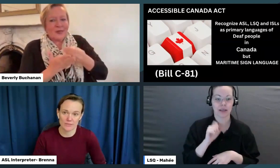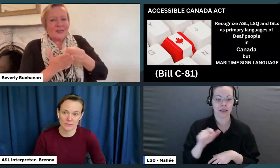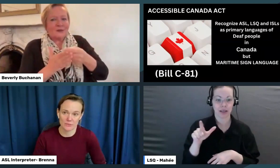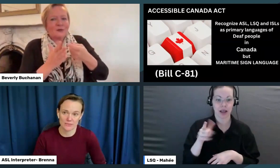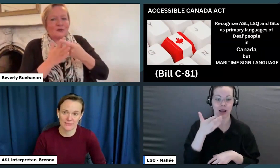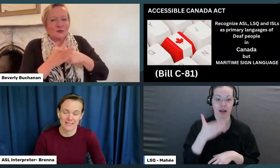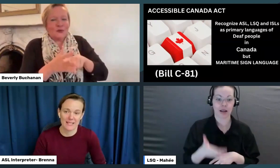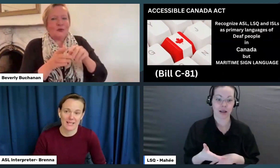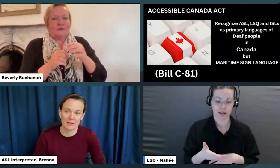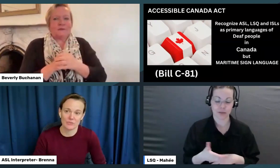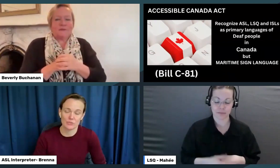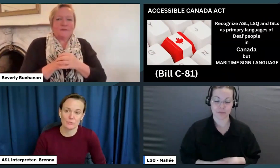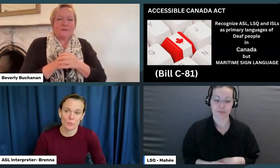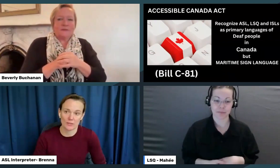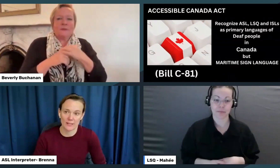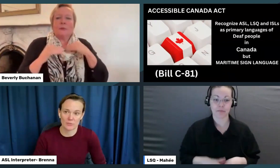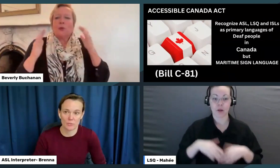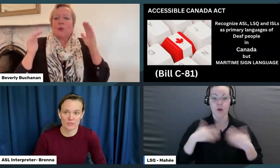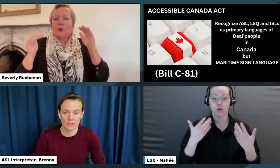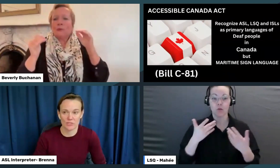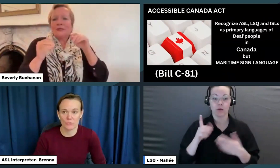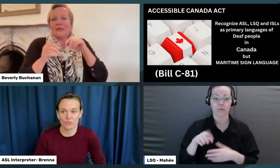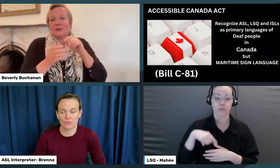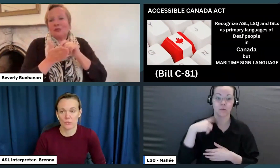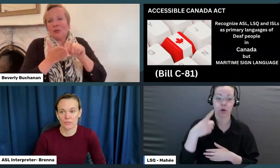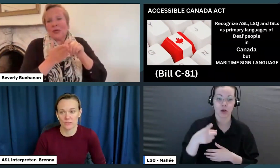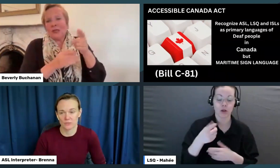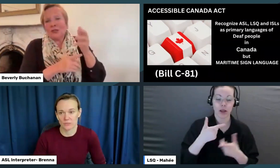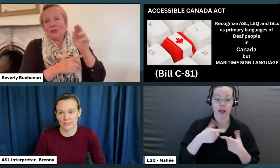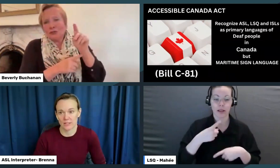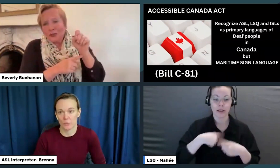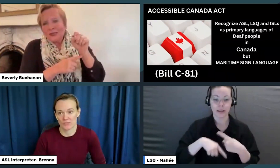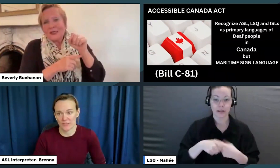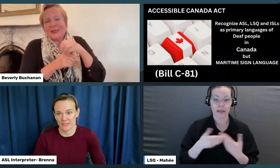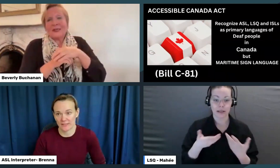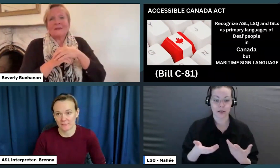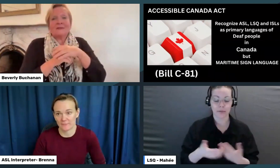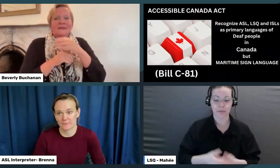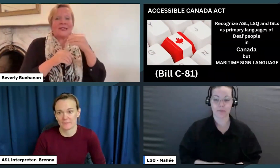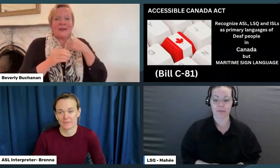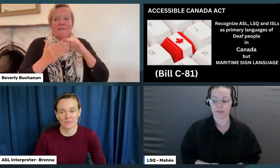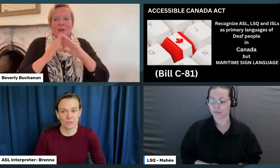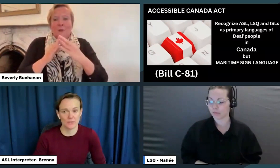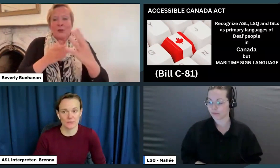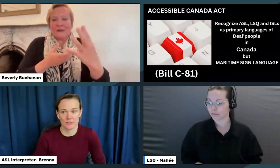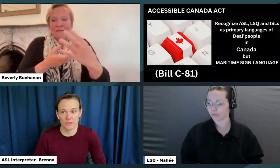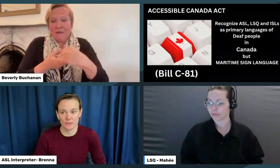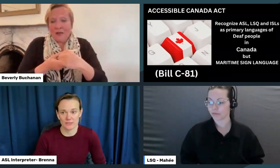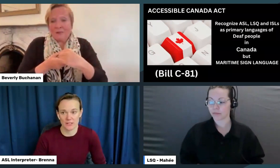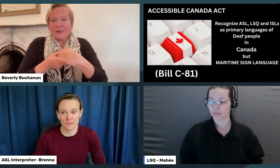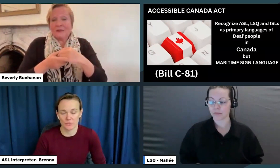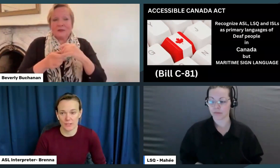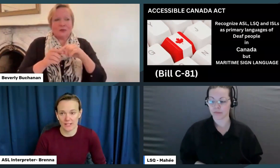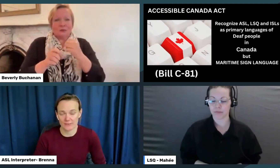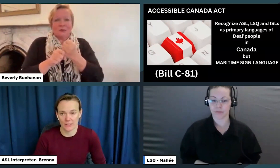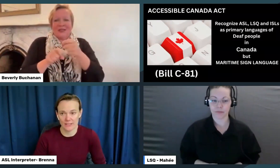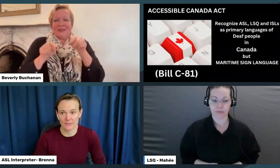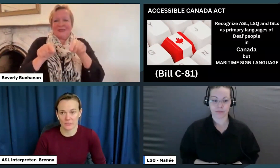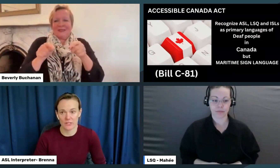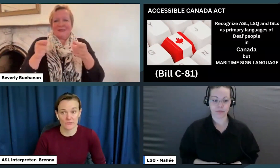fournir plus de ressources pour justement à des fins de conservation, de sorte à ce qu'il y ait toujours des